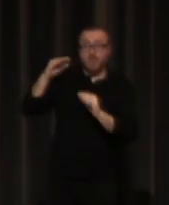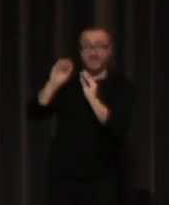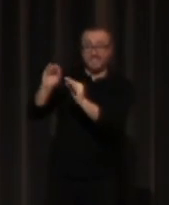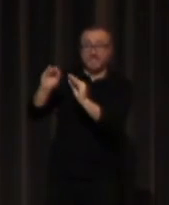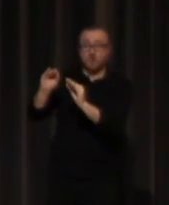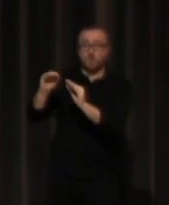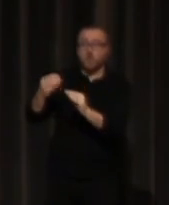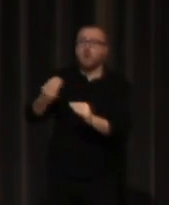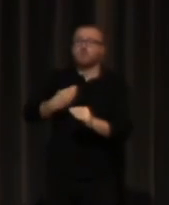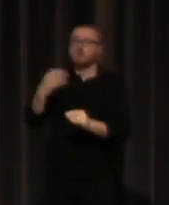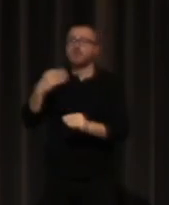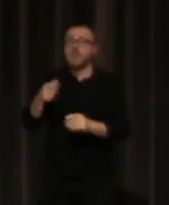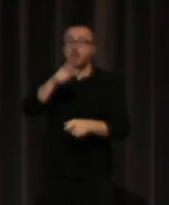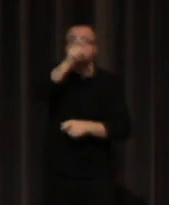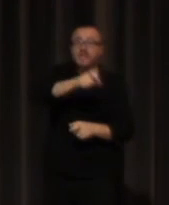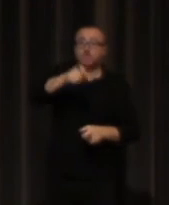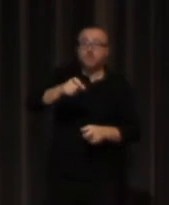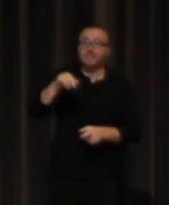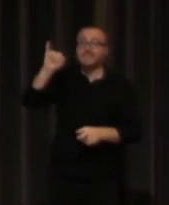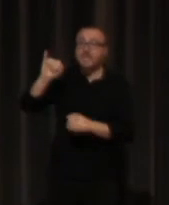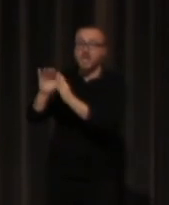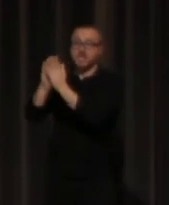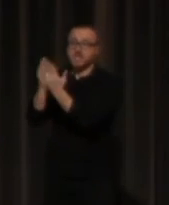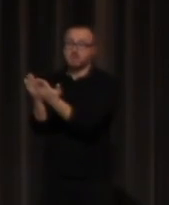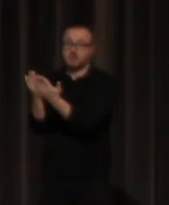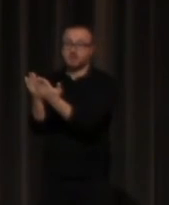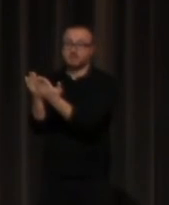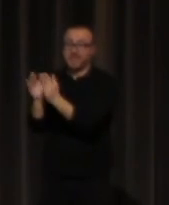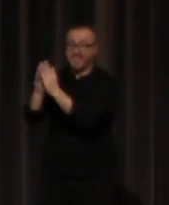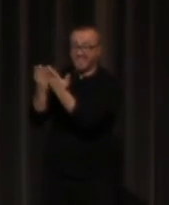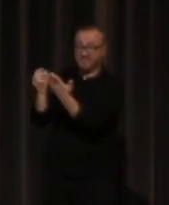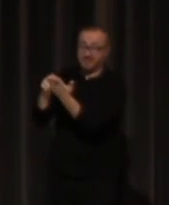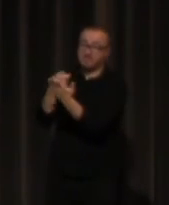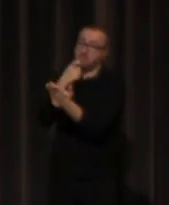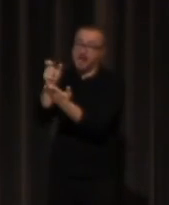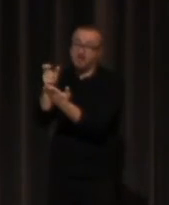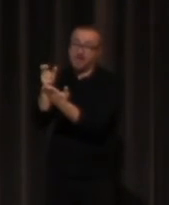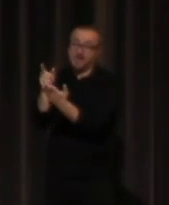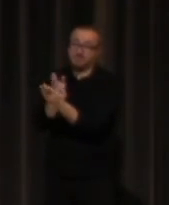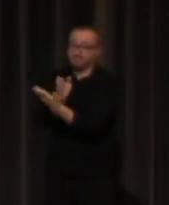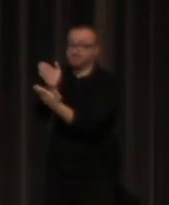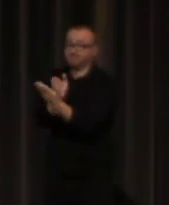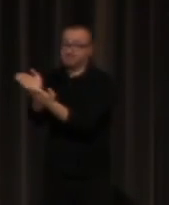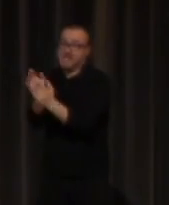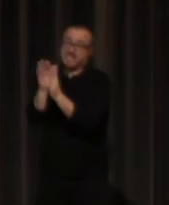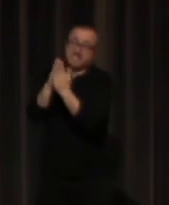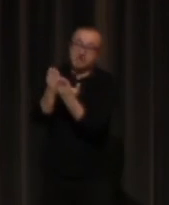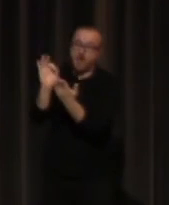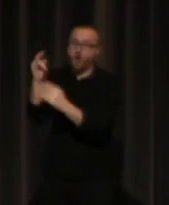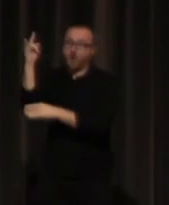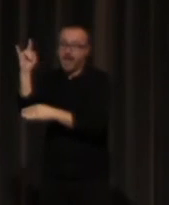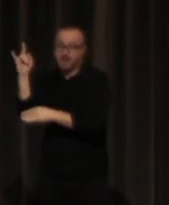I aquestes persones i llibres, a causa de que això passava a Bukovina, que ja hem vist, Bukov, és tan